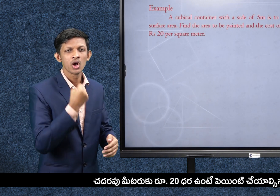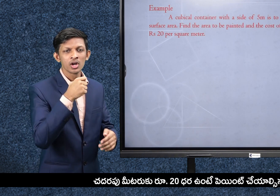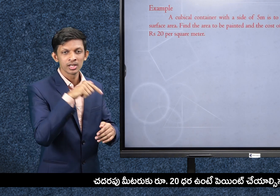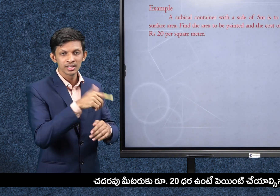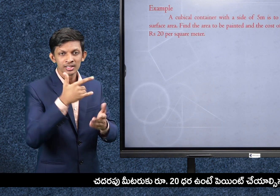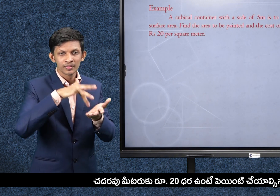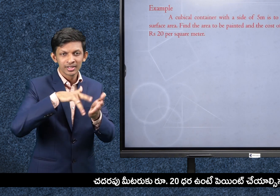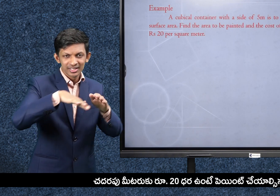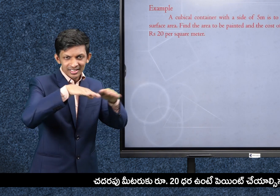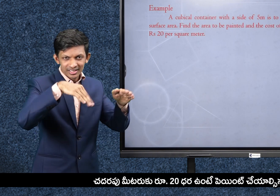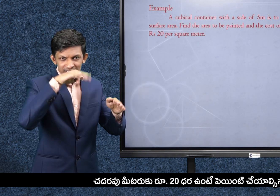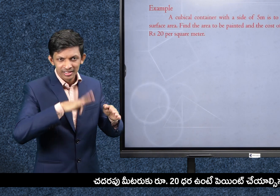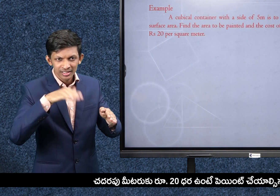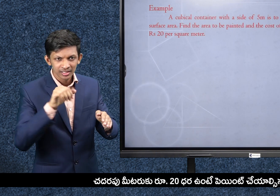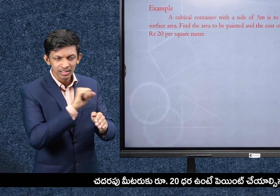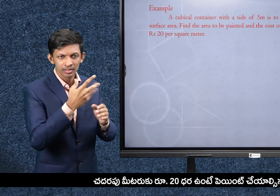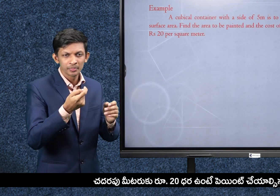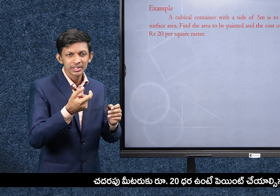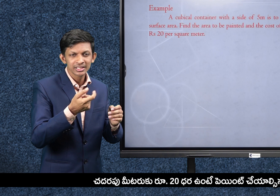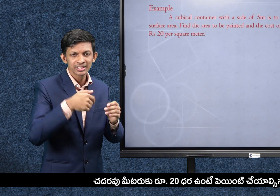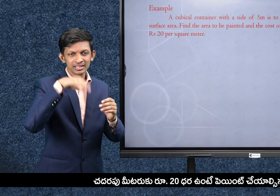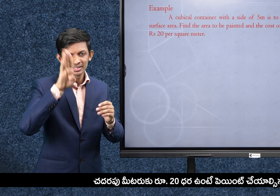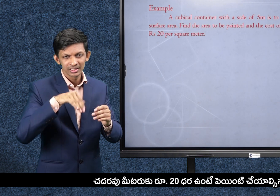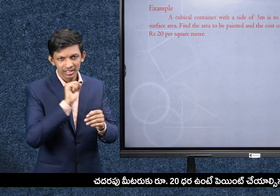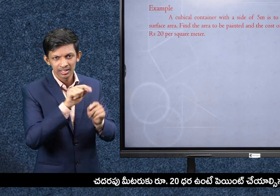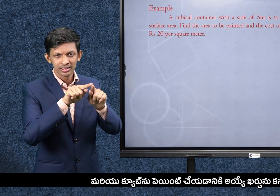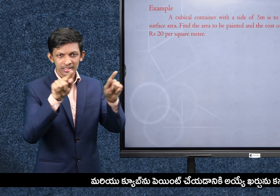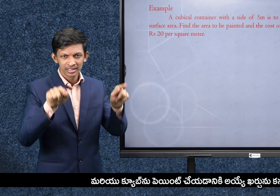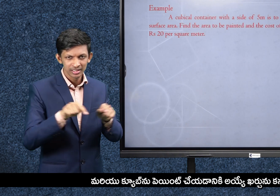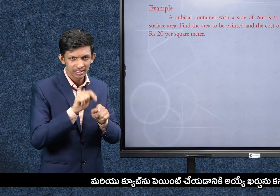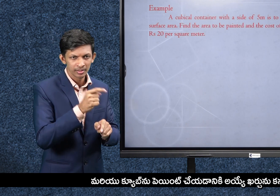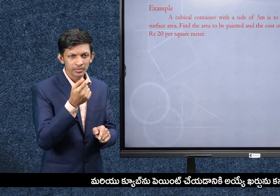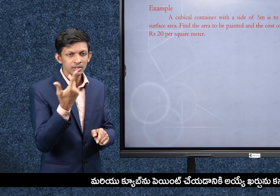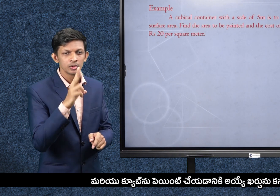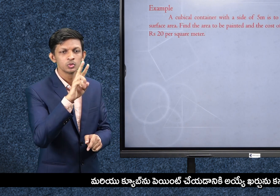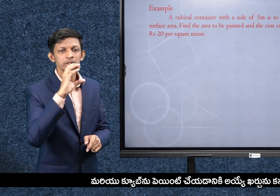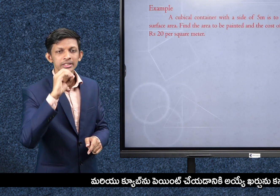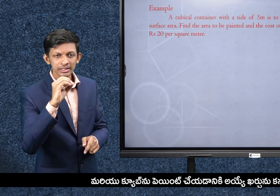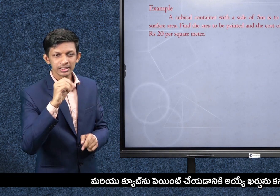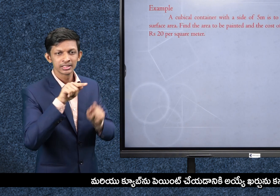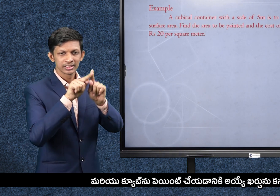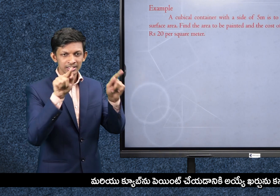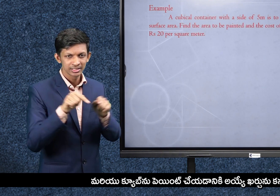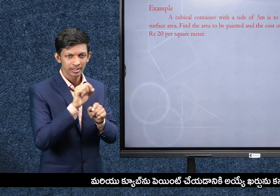చదరపు మీటర్కు 20 రూపాయల ధర ఉంటే పెయింటింగ్ చేయాల్సిన ప్రాంతం మరియు క్యూబ్ని పెయింట్ చేయడానికి అయ్యే ఖర్చు